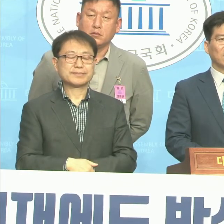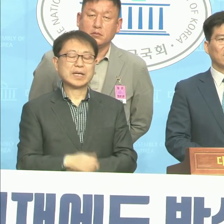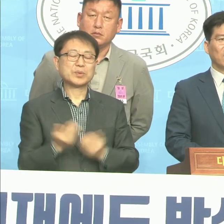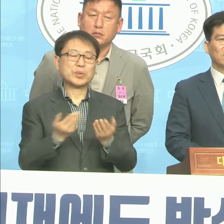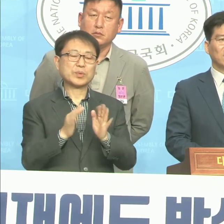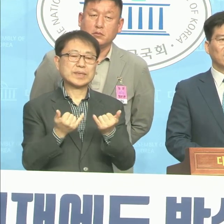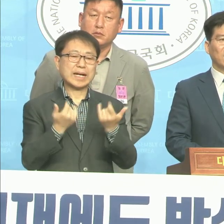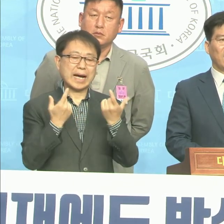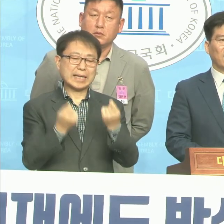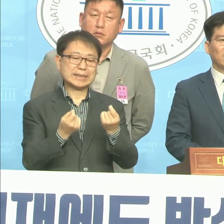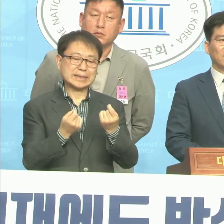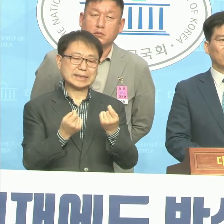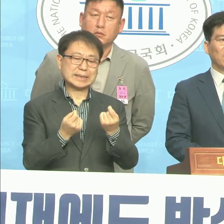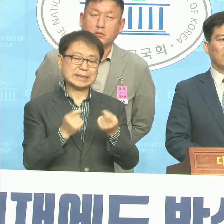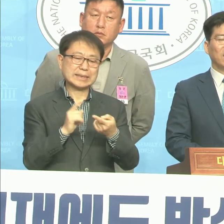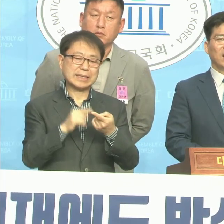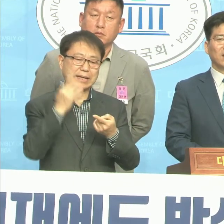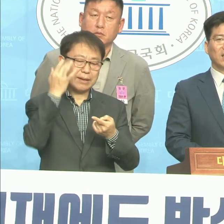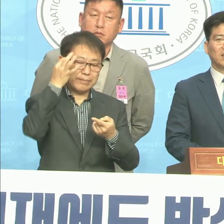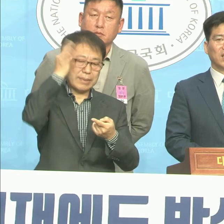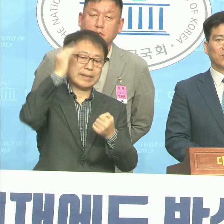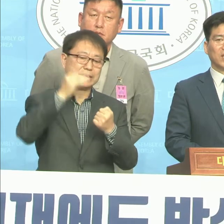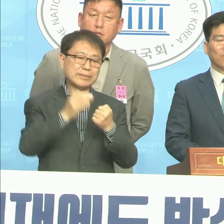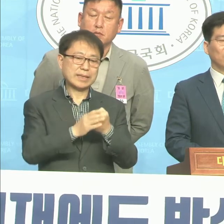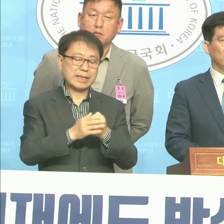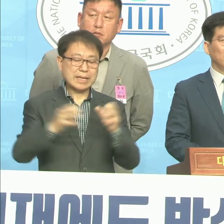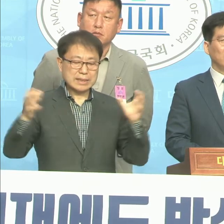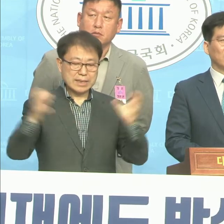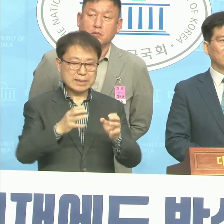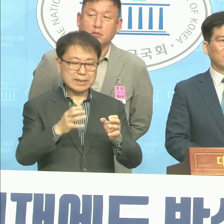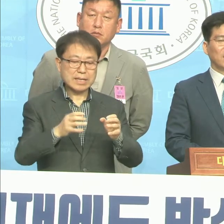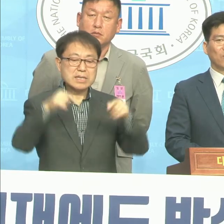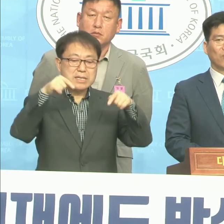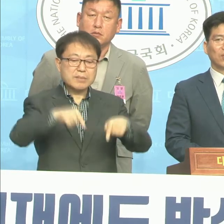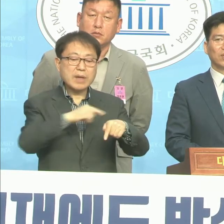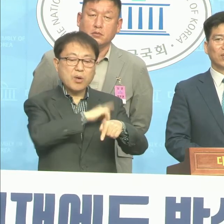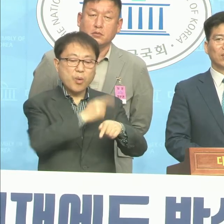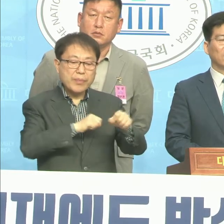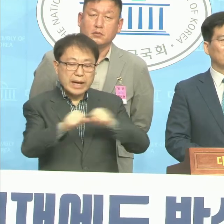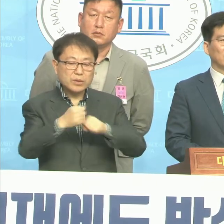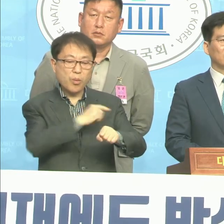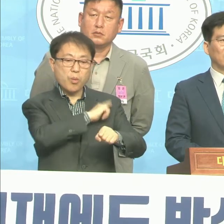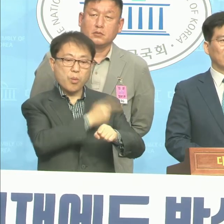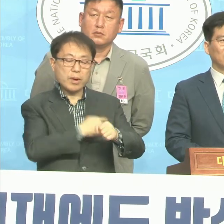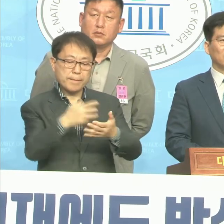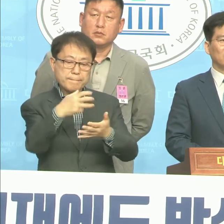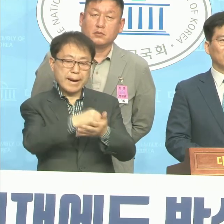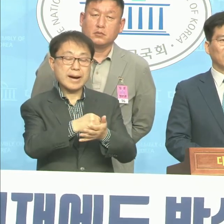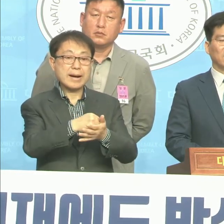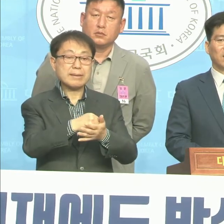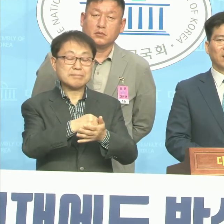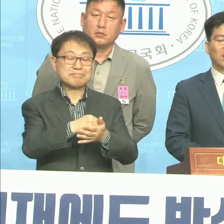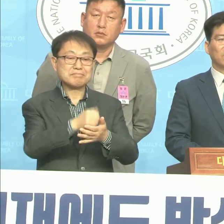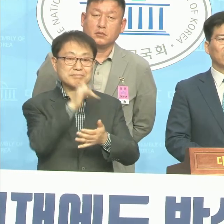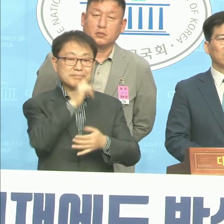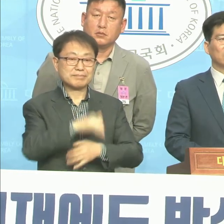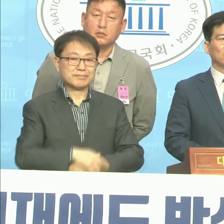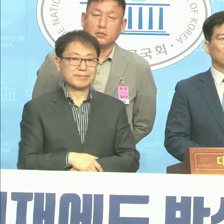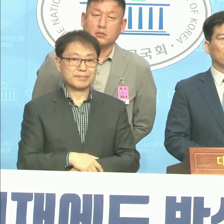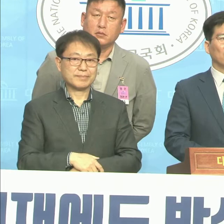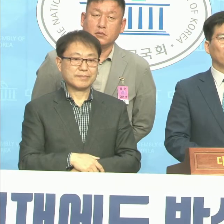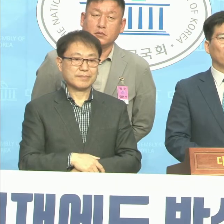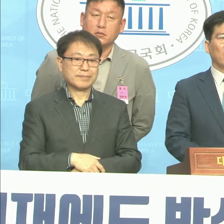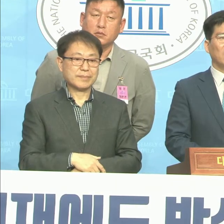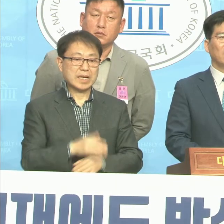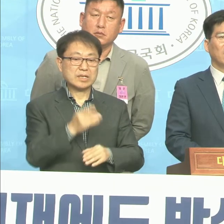노동자들이 그러한 진리를 알았기 때문에 단체협상 권 단체행동권을 들을 쟁취해 냈던 것입니다 우리